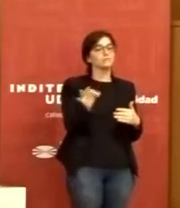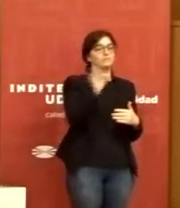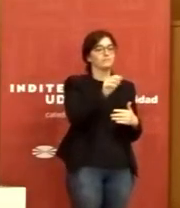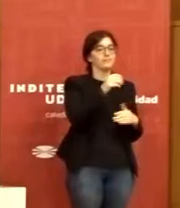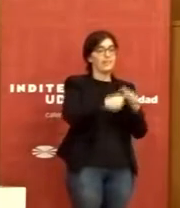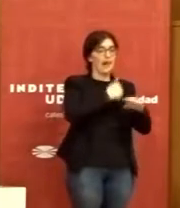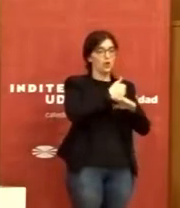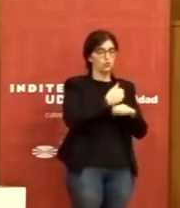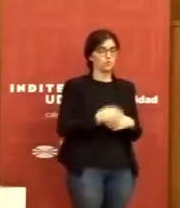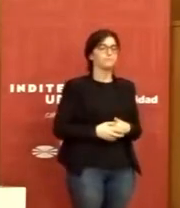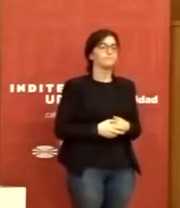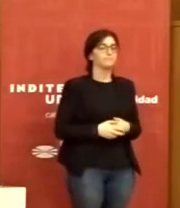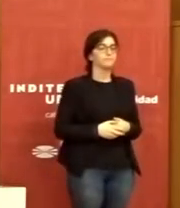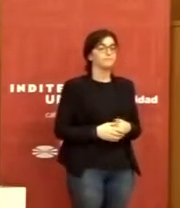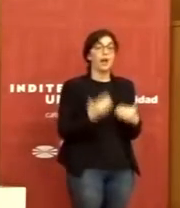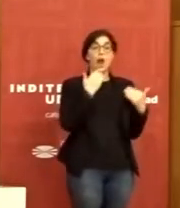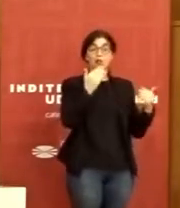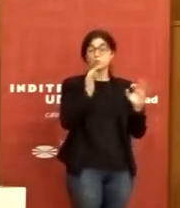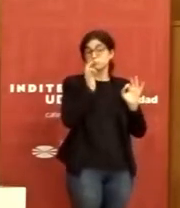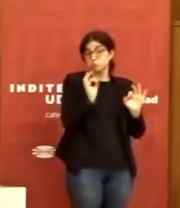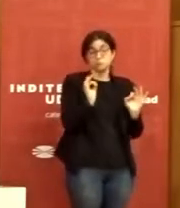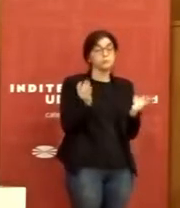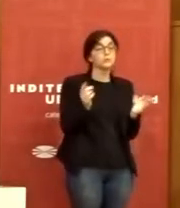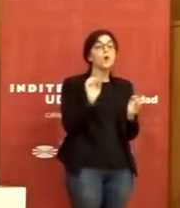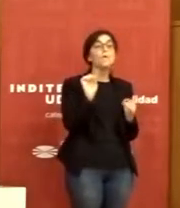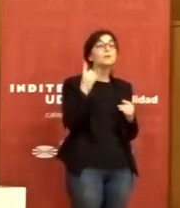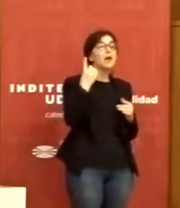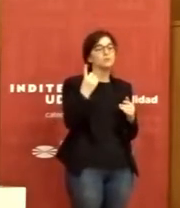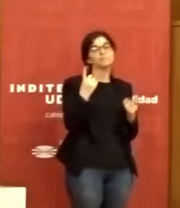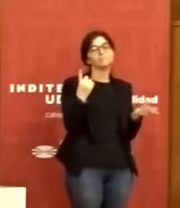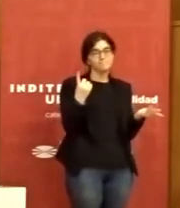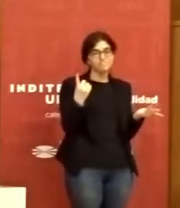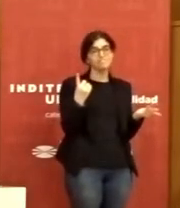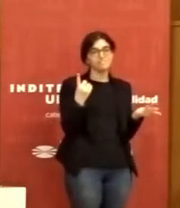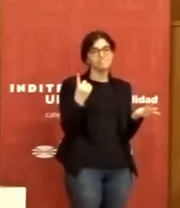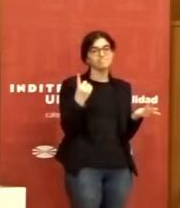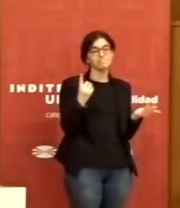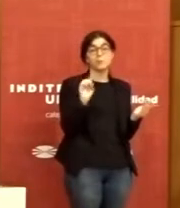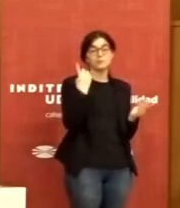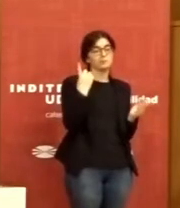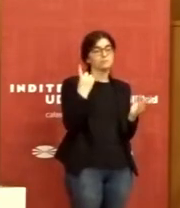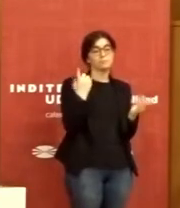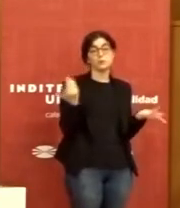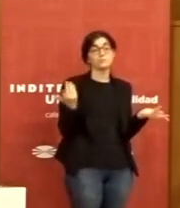Gómez Suárez. Muchas gracias. Bueno, lo primero que quiero hacer es agradecer